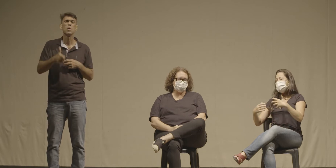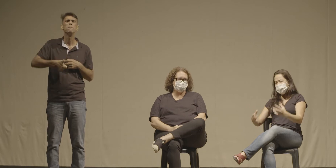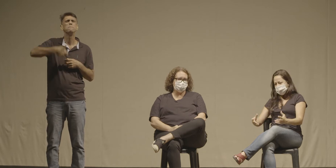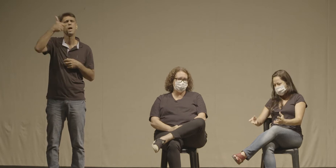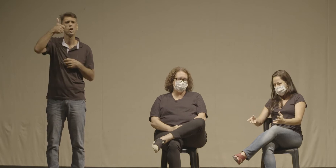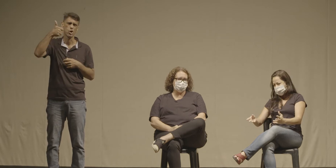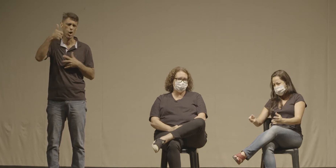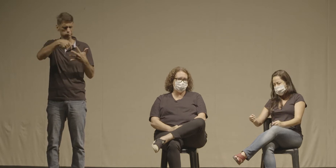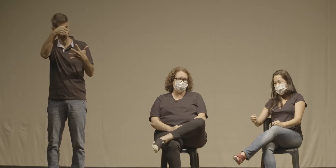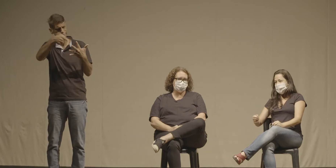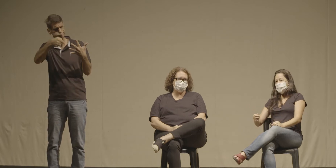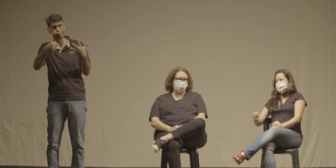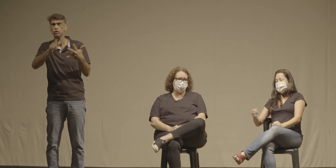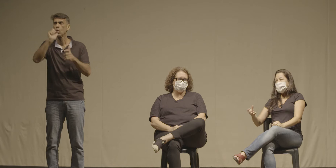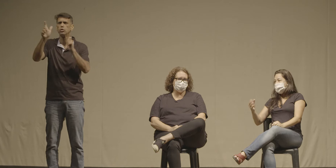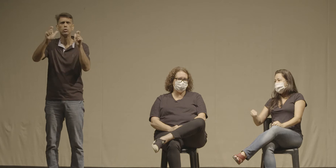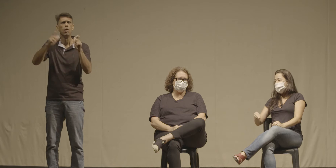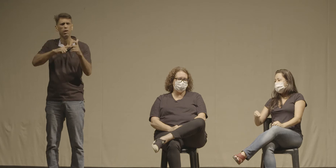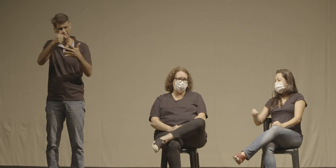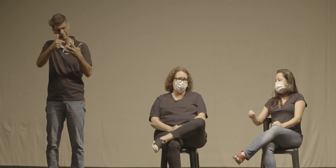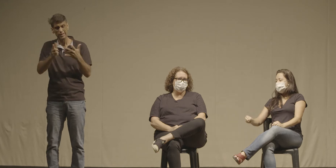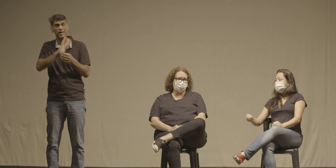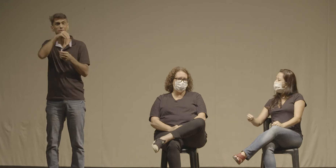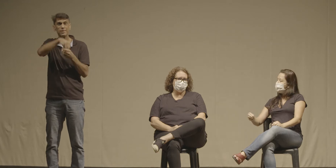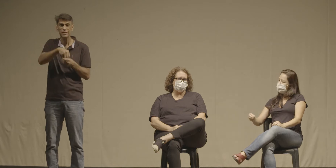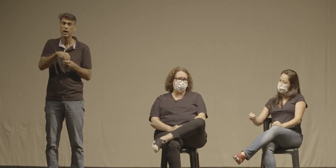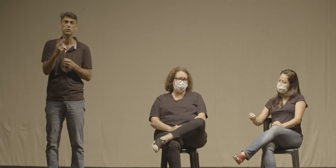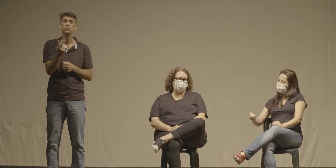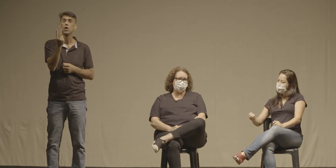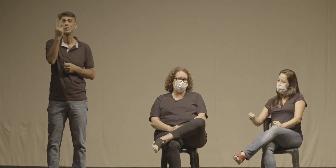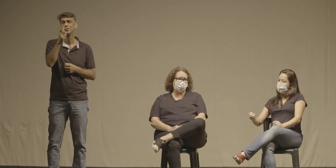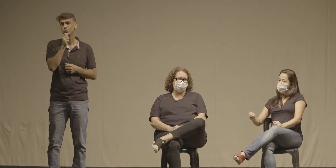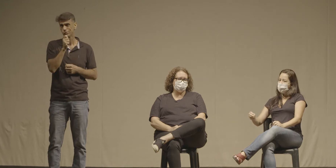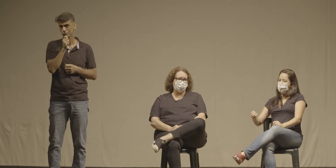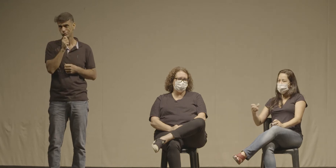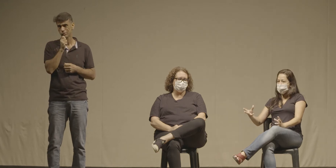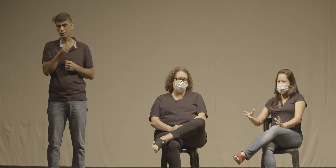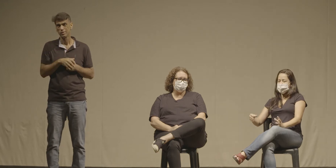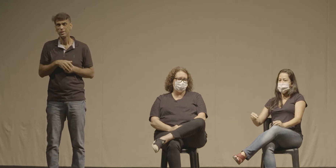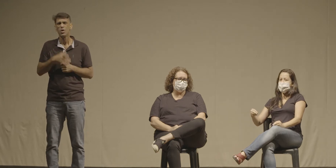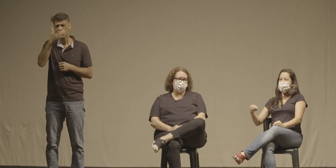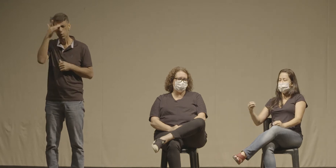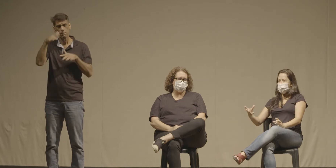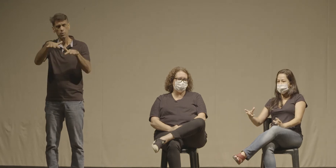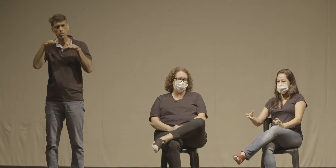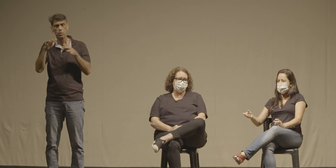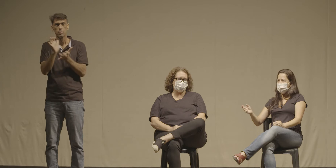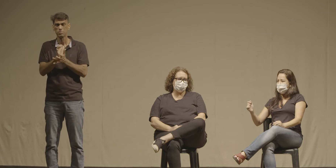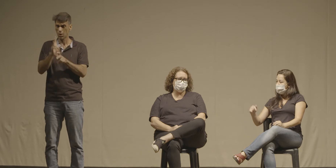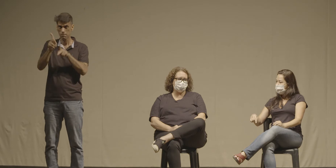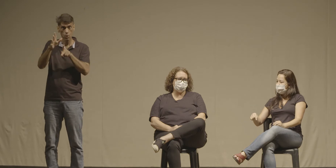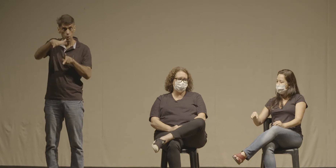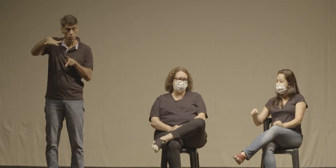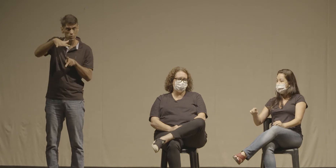em muitas coisas. E aqui dentro a gente não valoriza. O público brasileiro, o povo